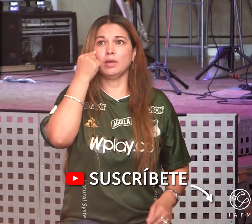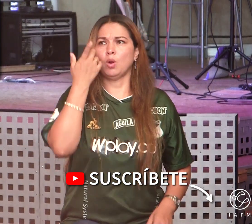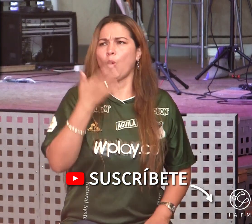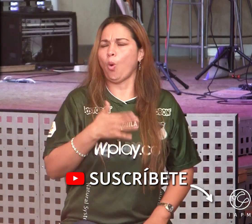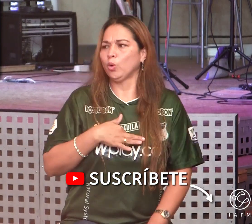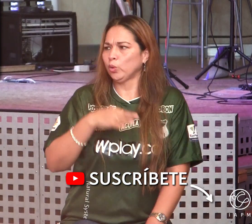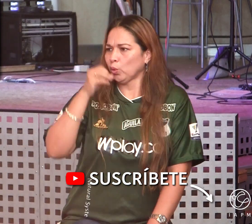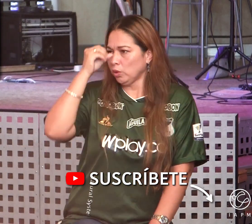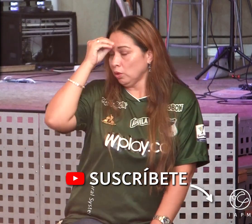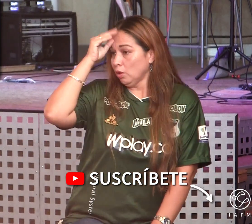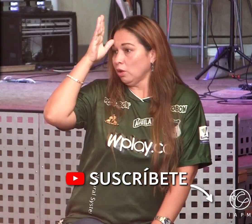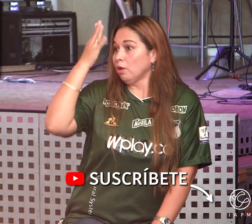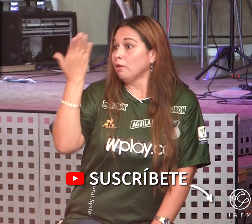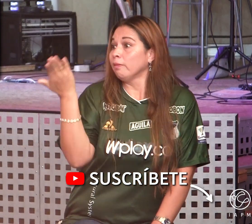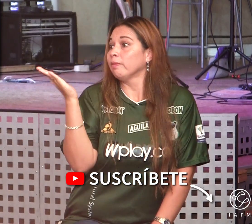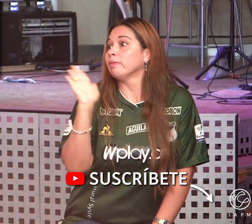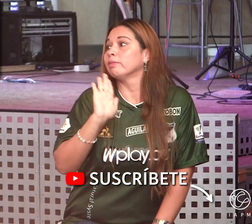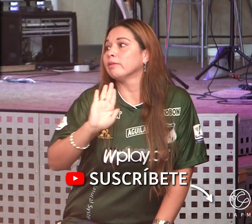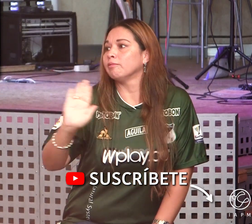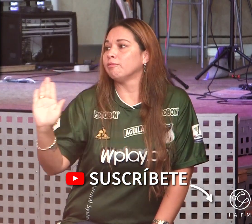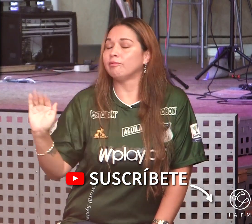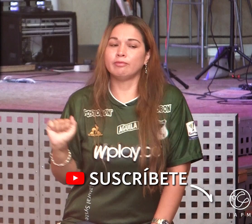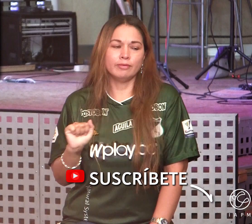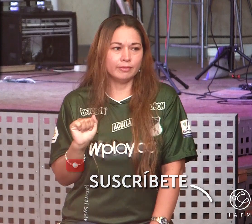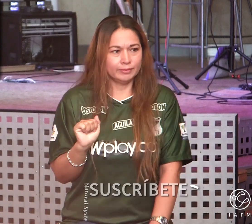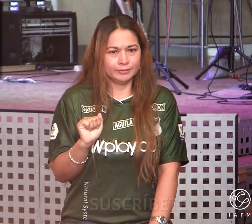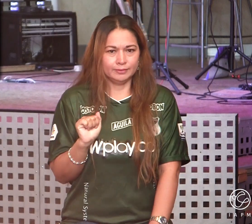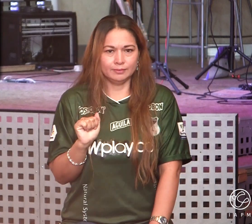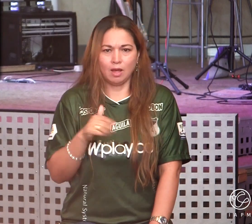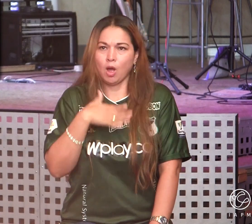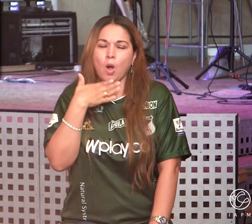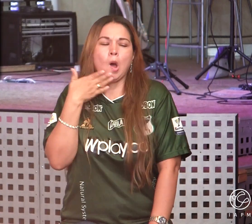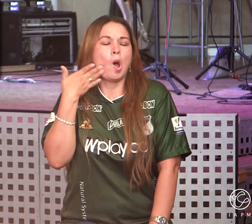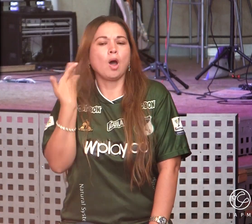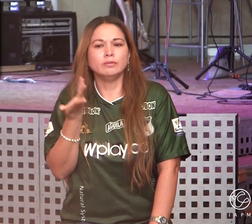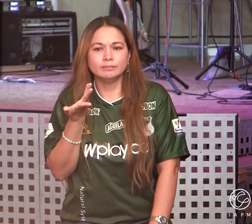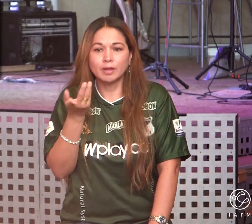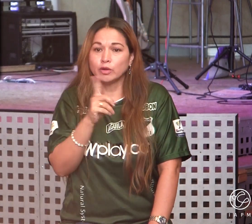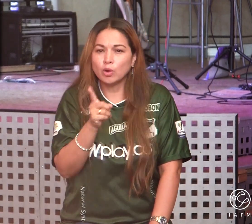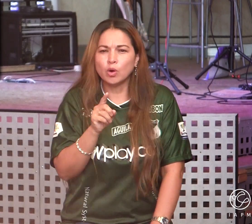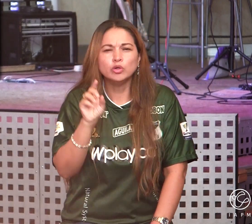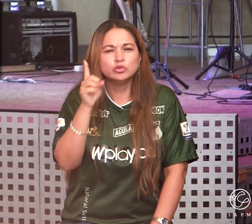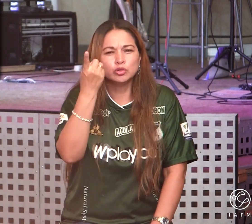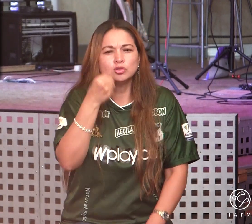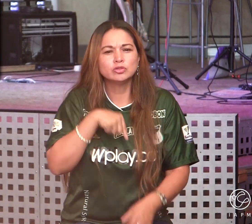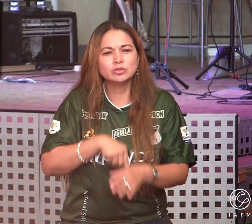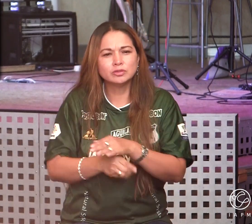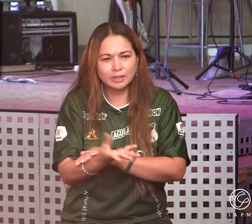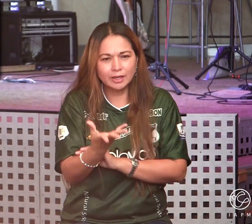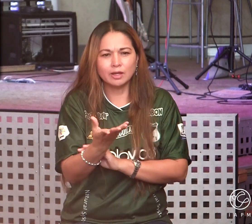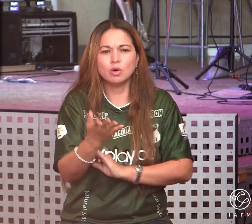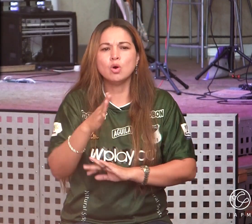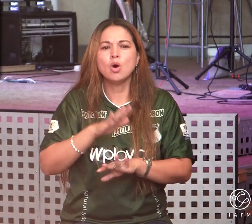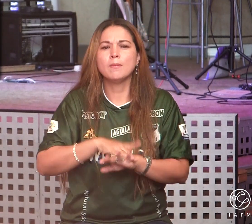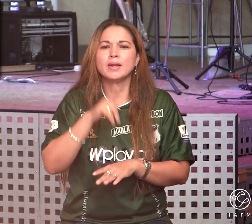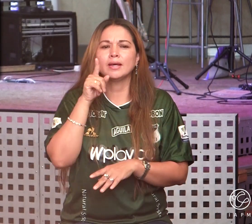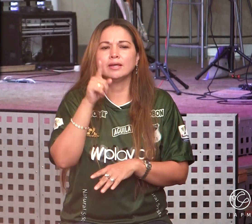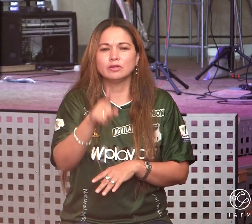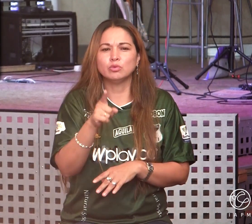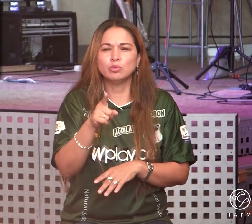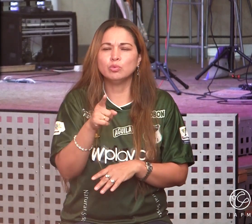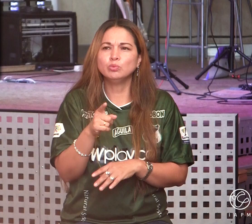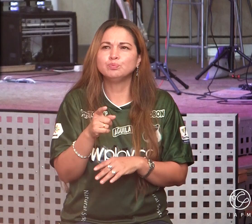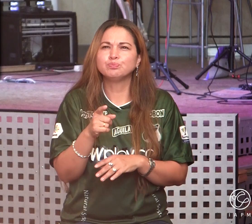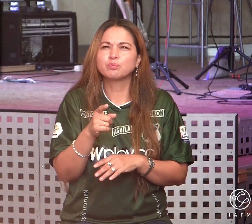mostrar dependencia, completa dependencia de parte de Dios y cercanía de todo lo que Dios quiere hacer y decirnos a